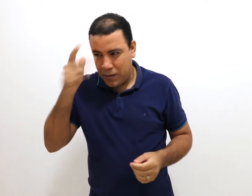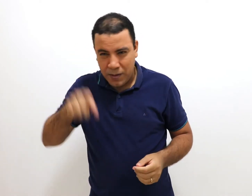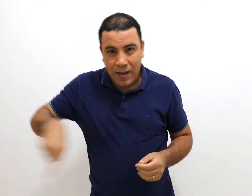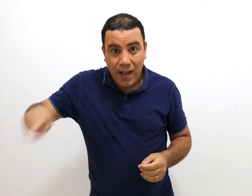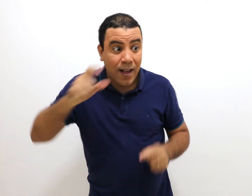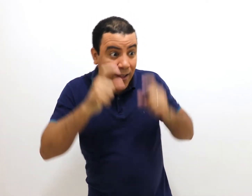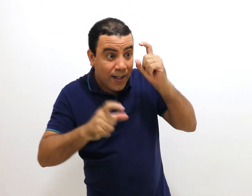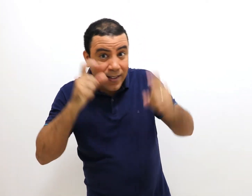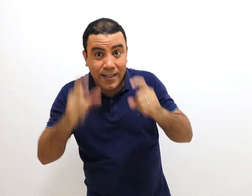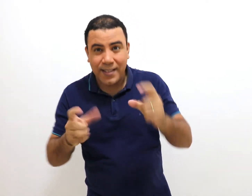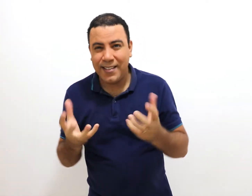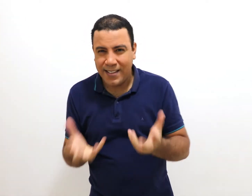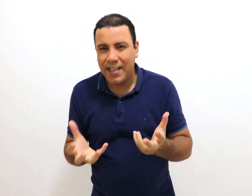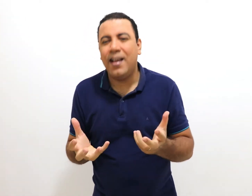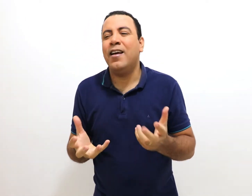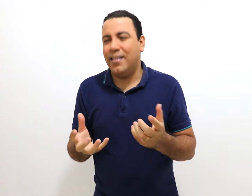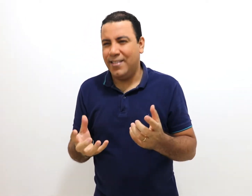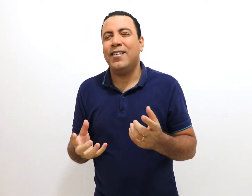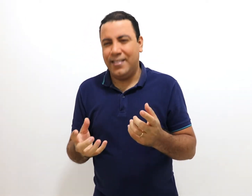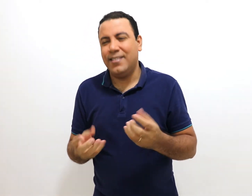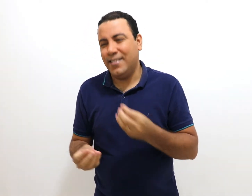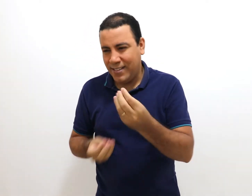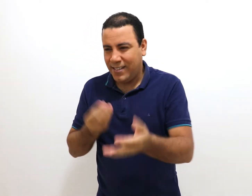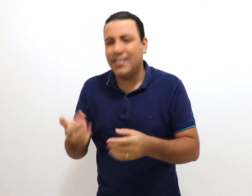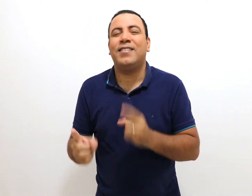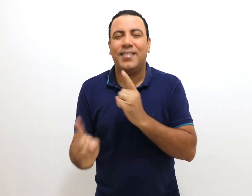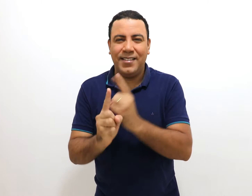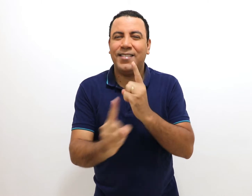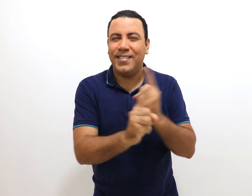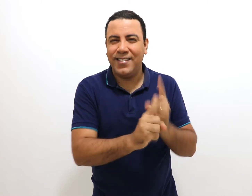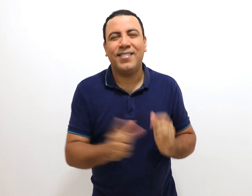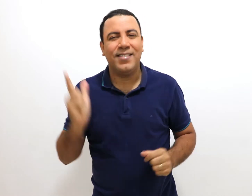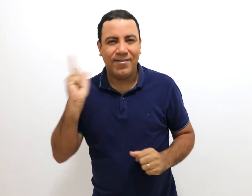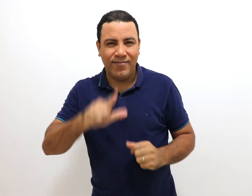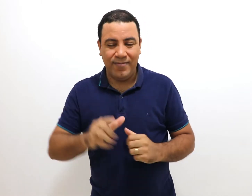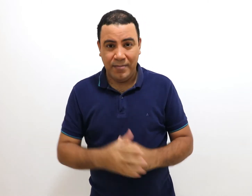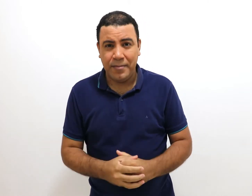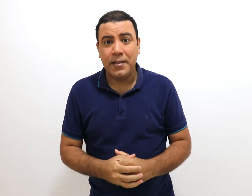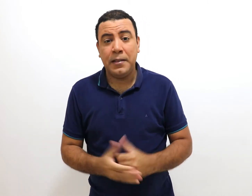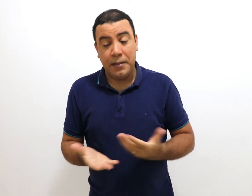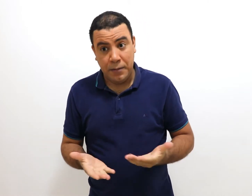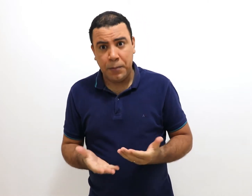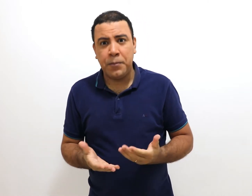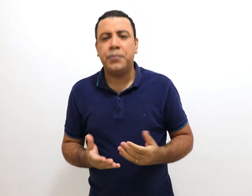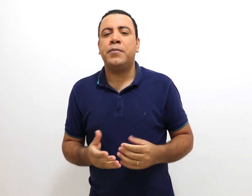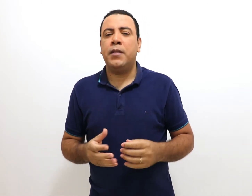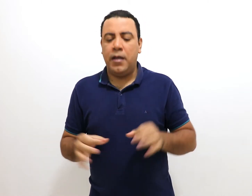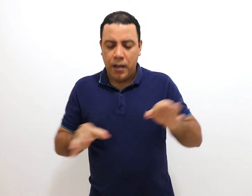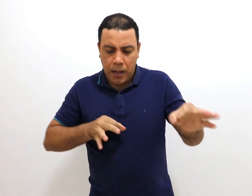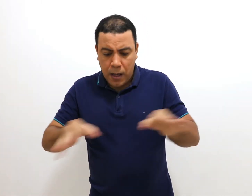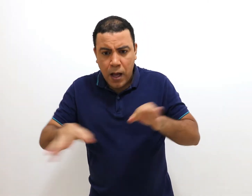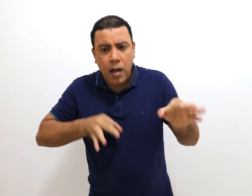alcançamos os interessados em todas as esferas e com uma multimodalidade necessária, que